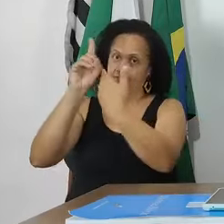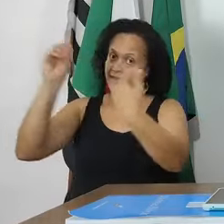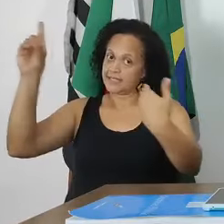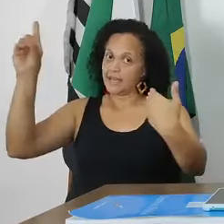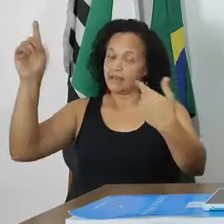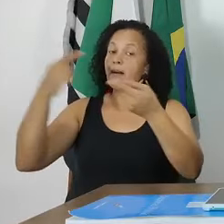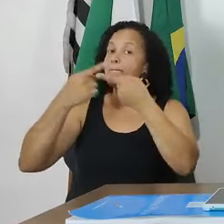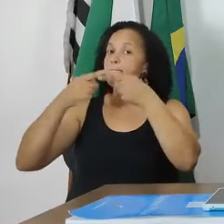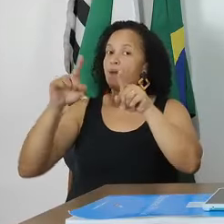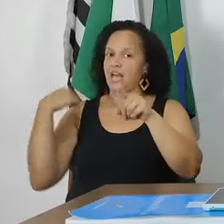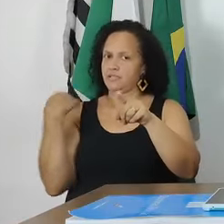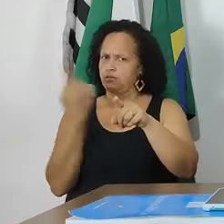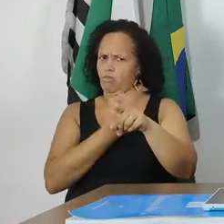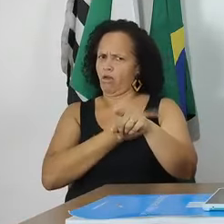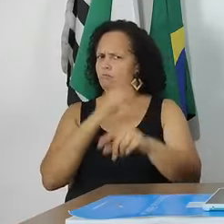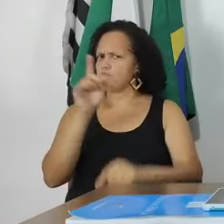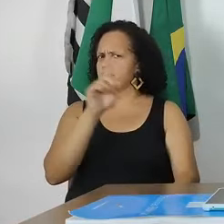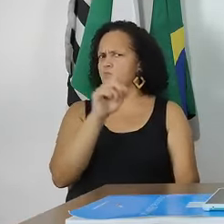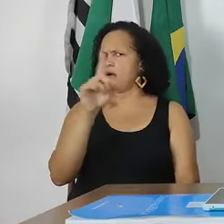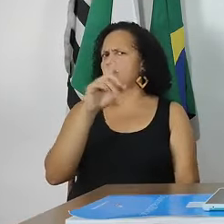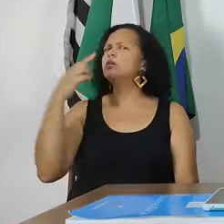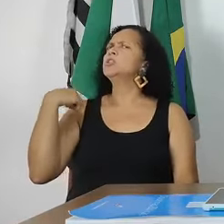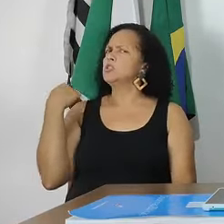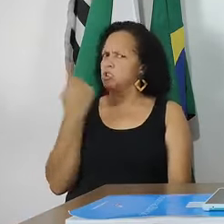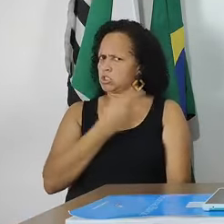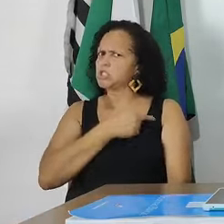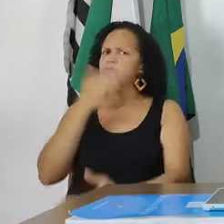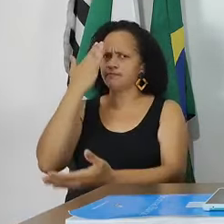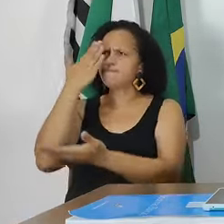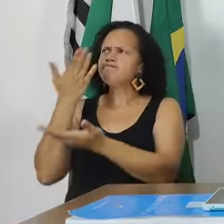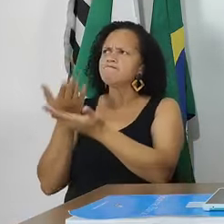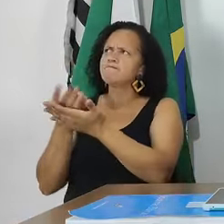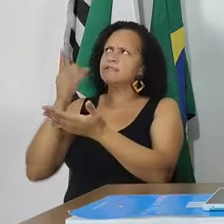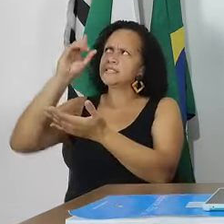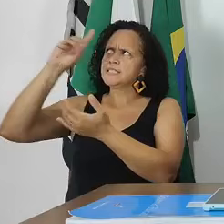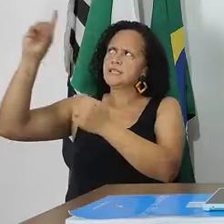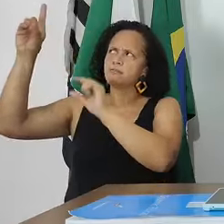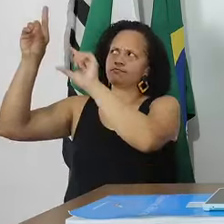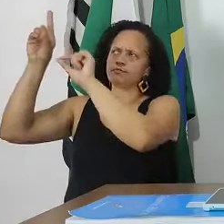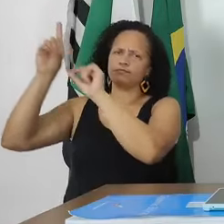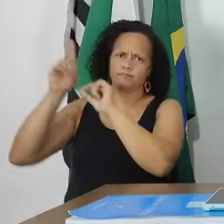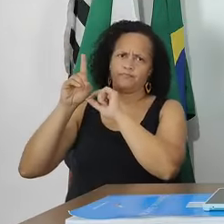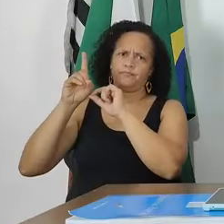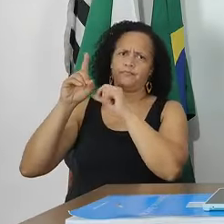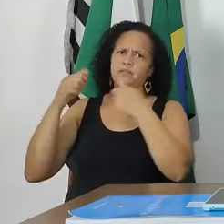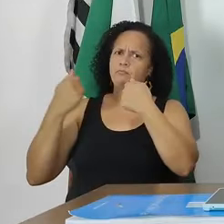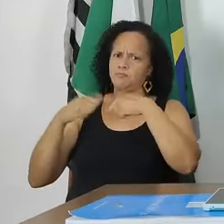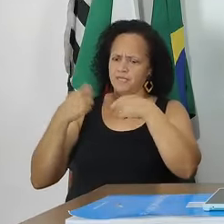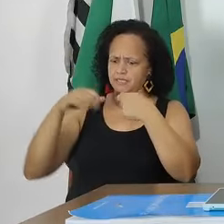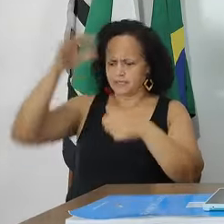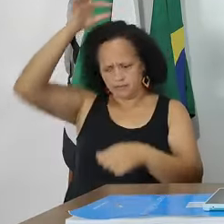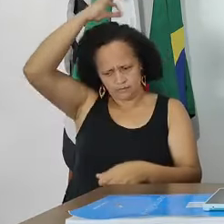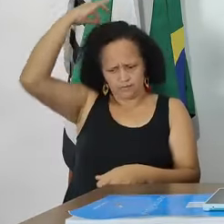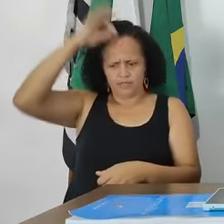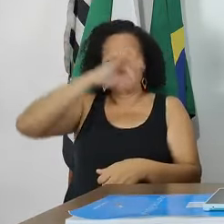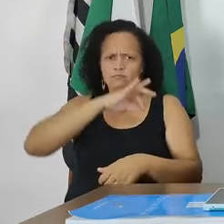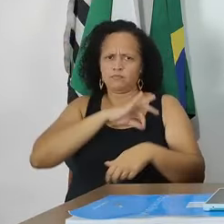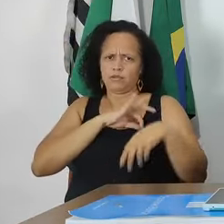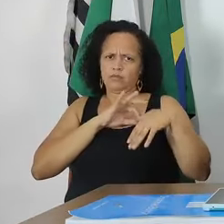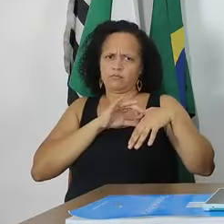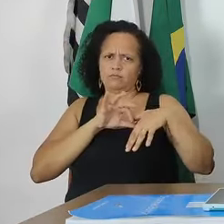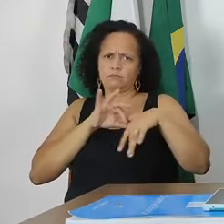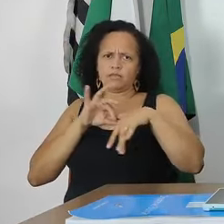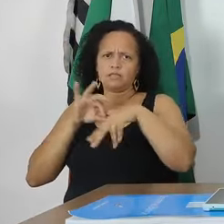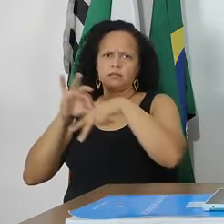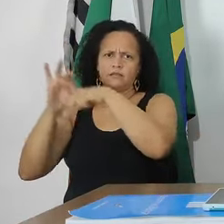de dentro, tá? Então, olha isso, eu e você não devemos pensar com as emoções